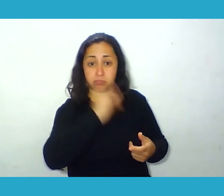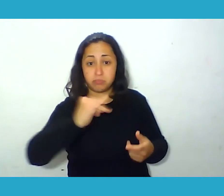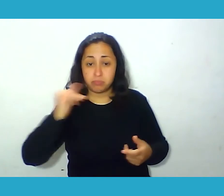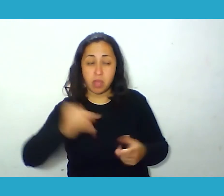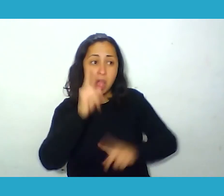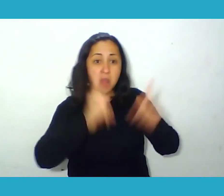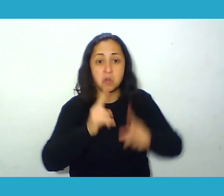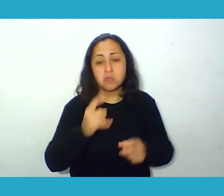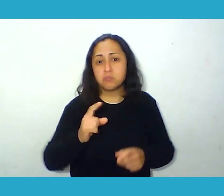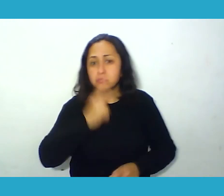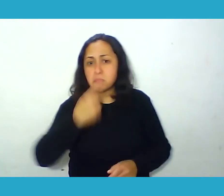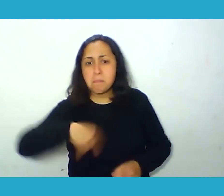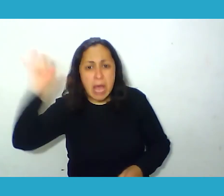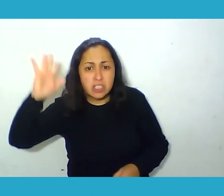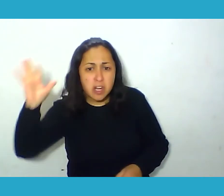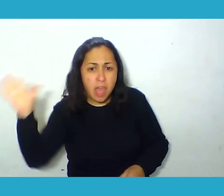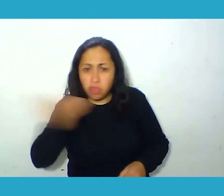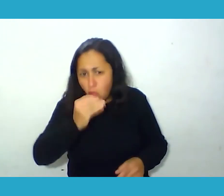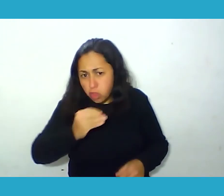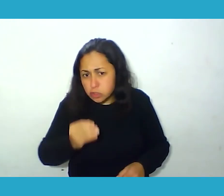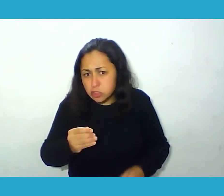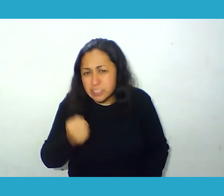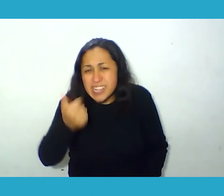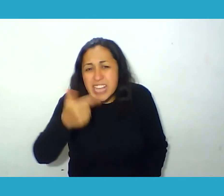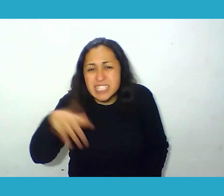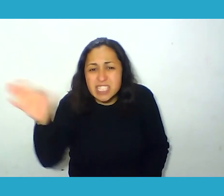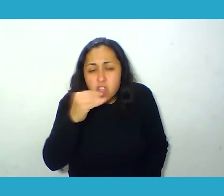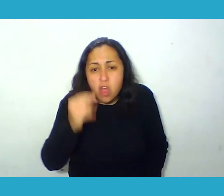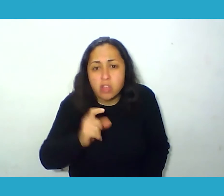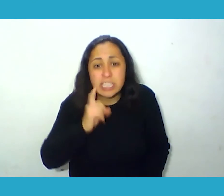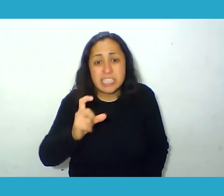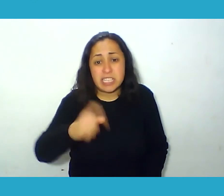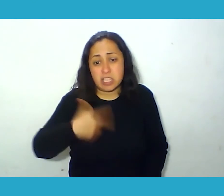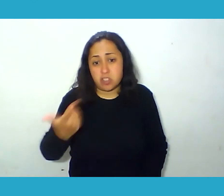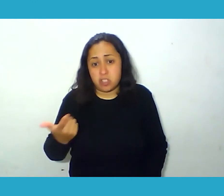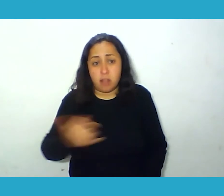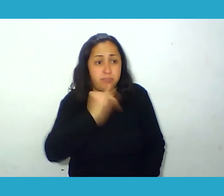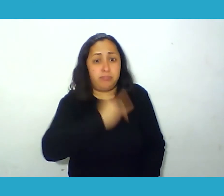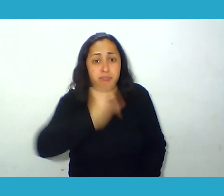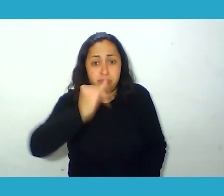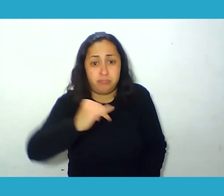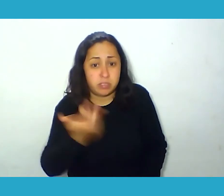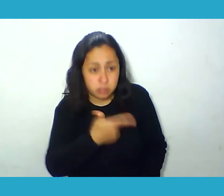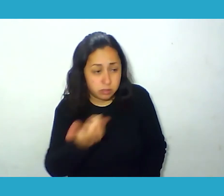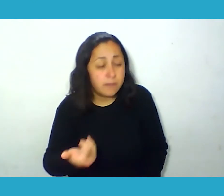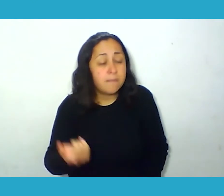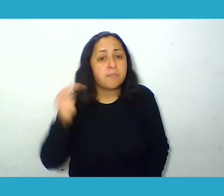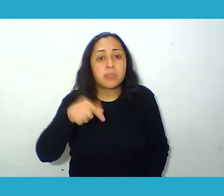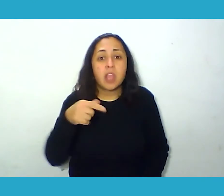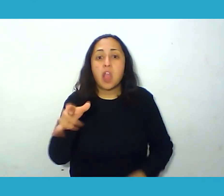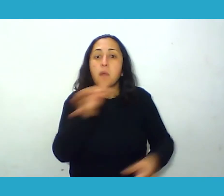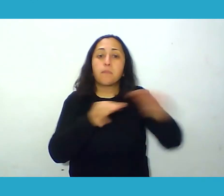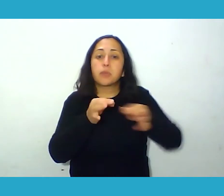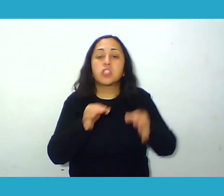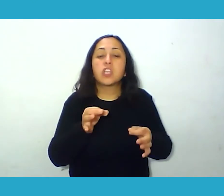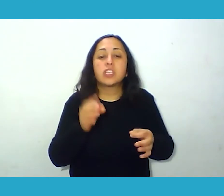algunos funcionarios, que todos expresaron que esta obra no tiene licencia social. Este proyecto IRSA